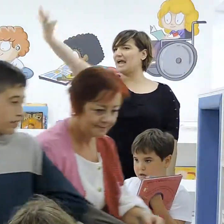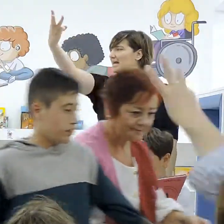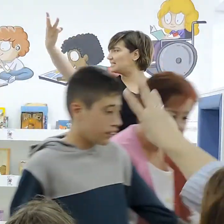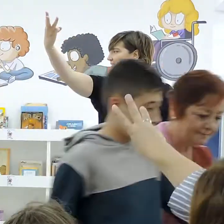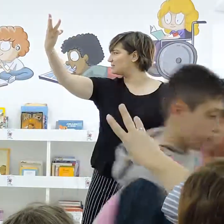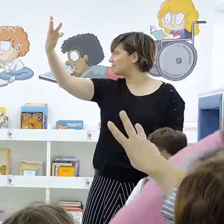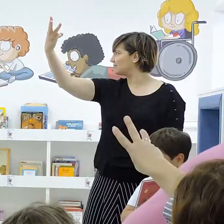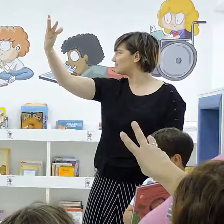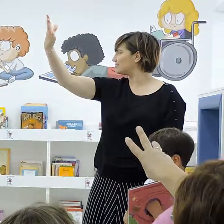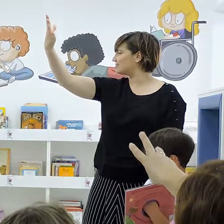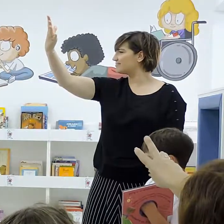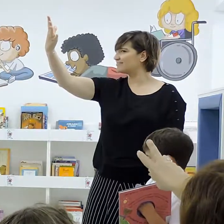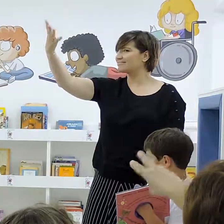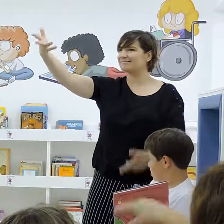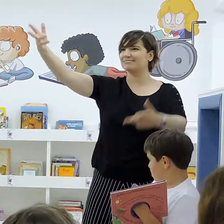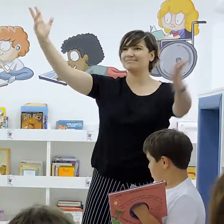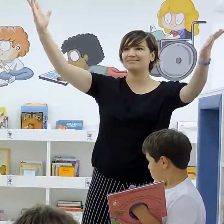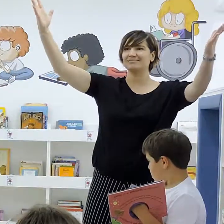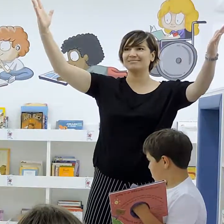3.